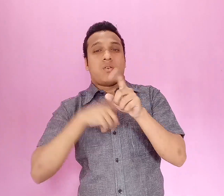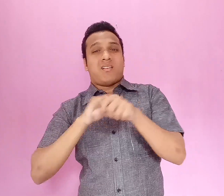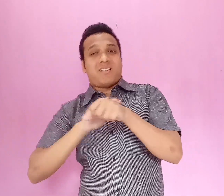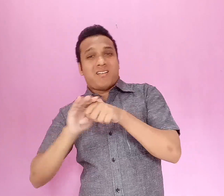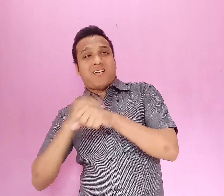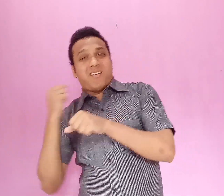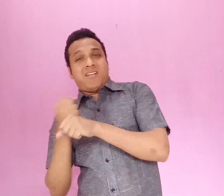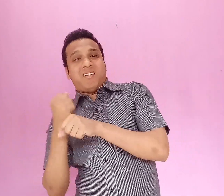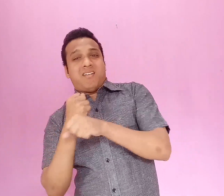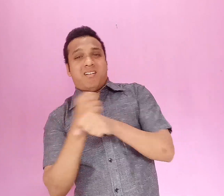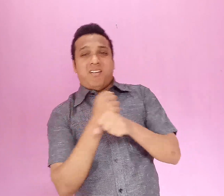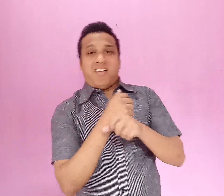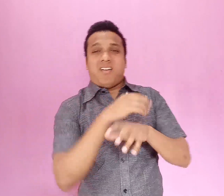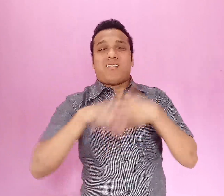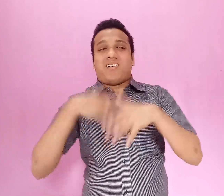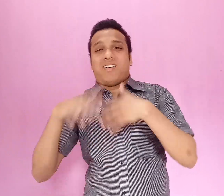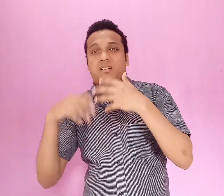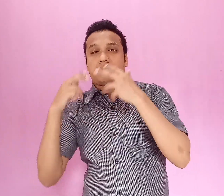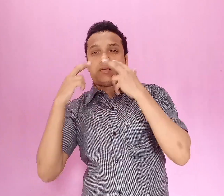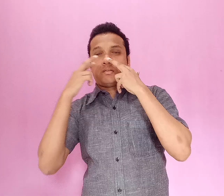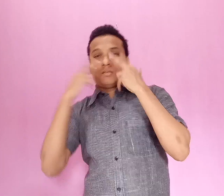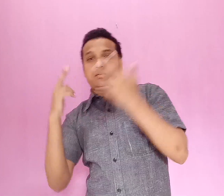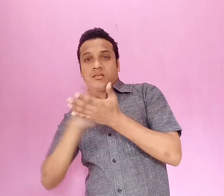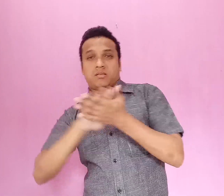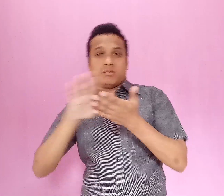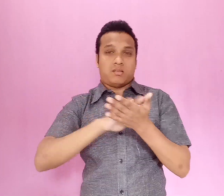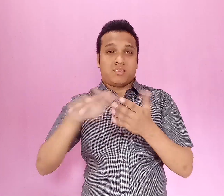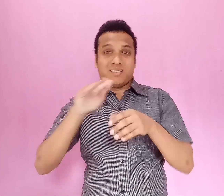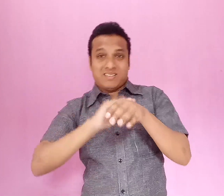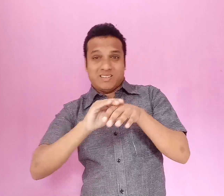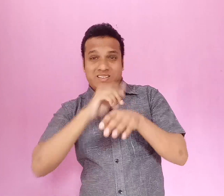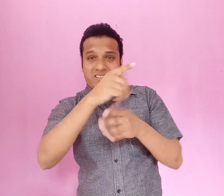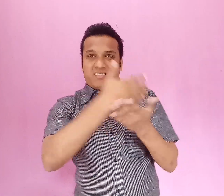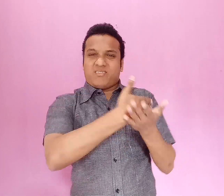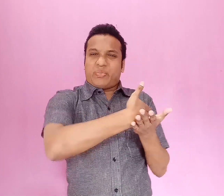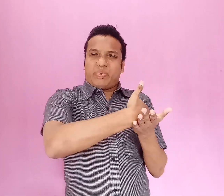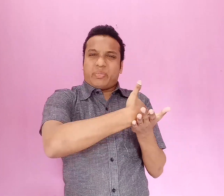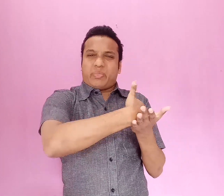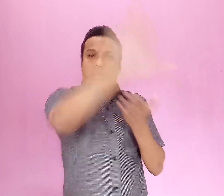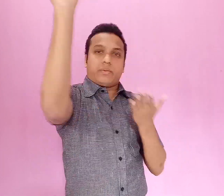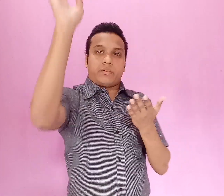कुछ डेवलपमेंट नहीं है।